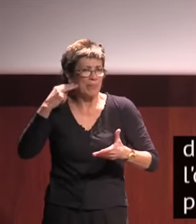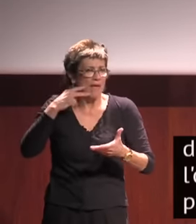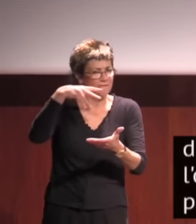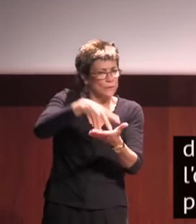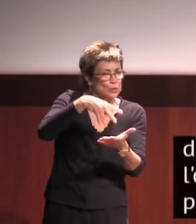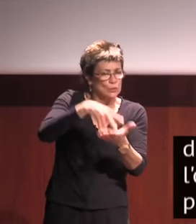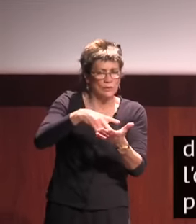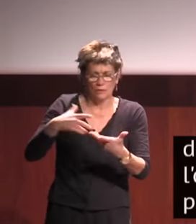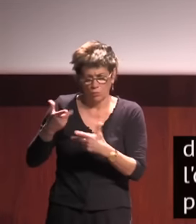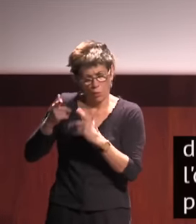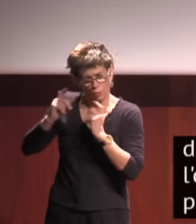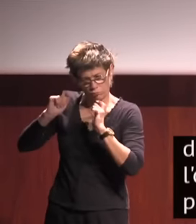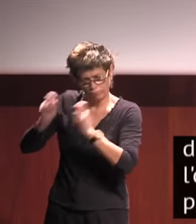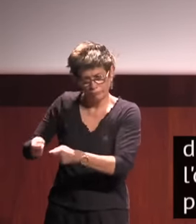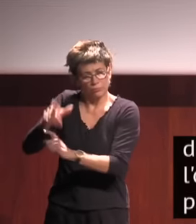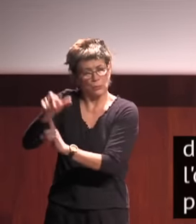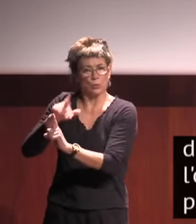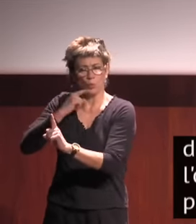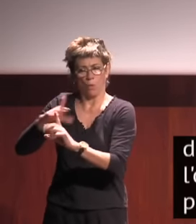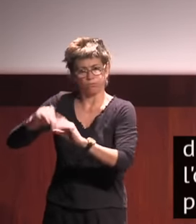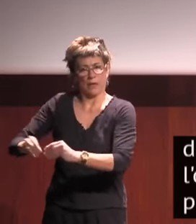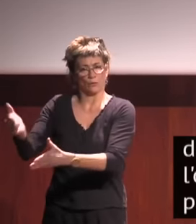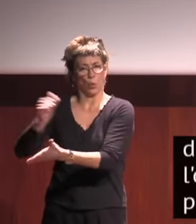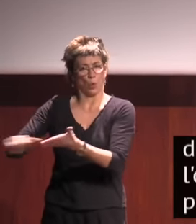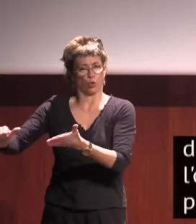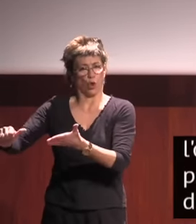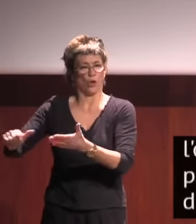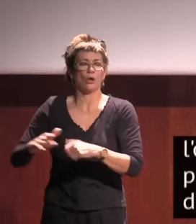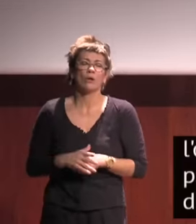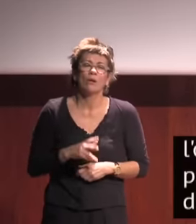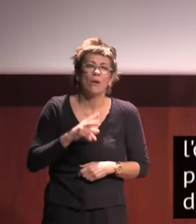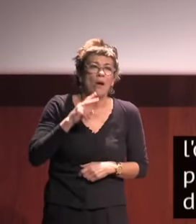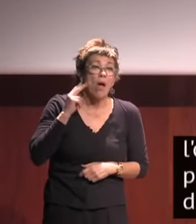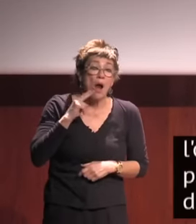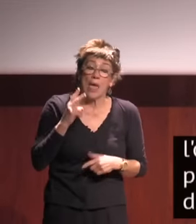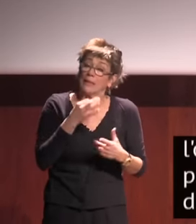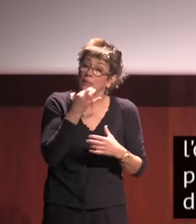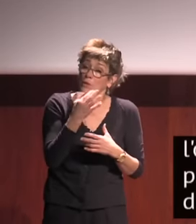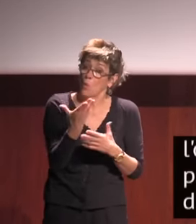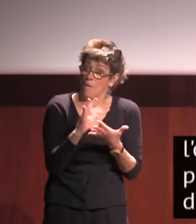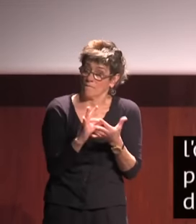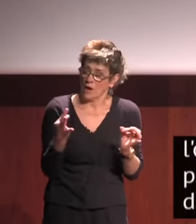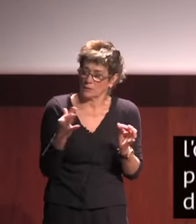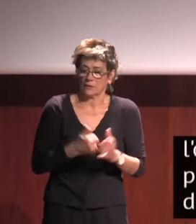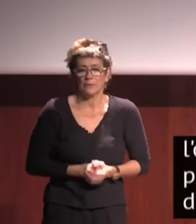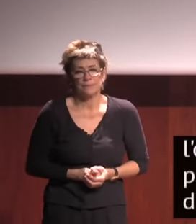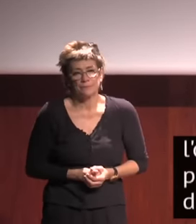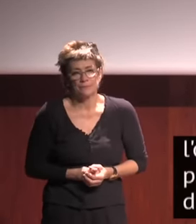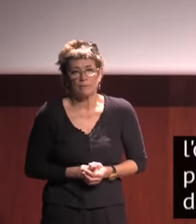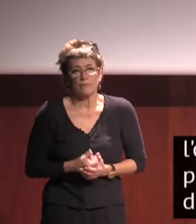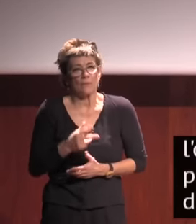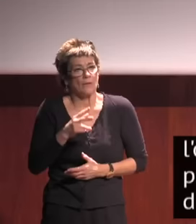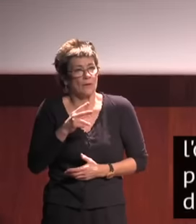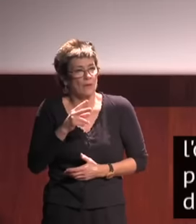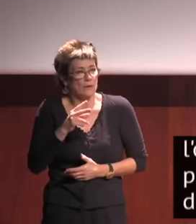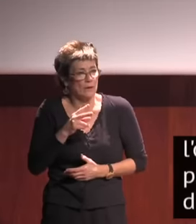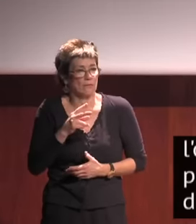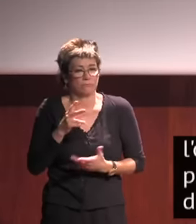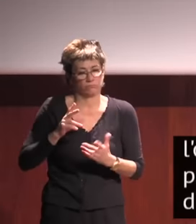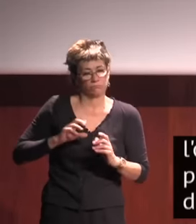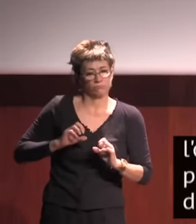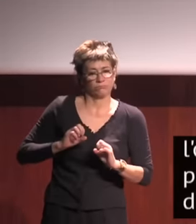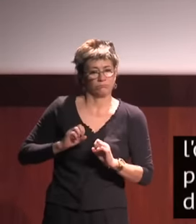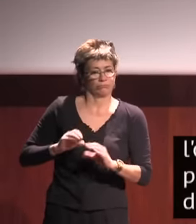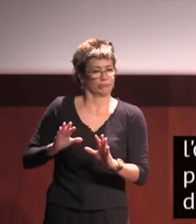sourds la place d'auteur. Et il le fait ainsi, et cette fois, c'est Lane laisse parler